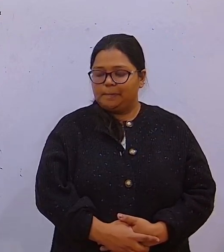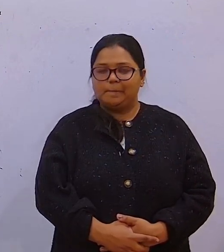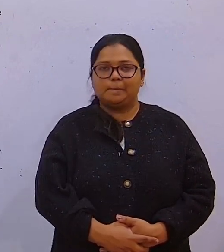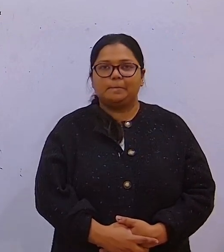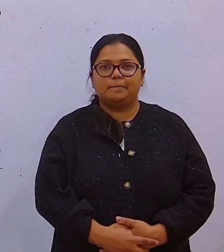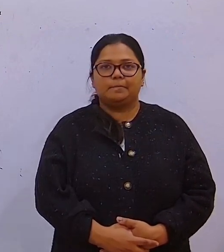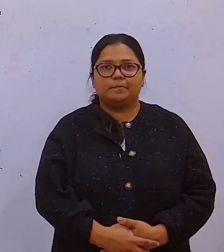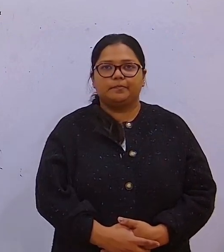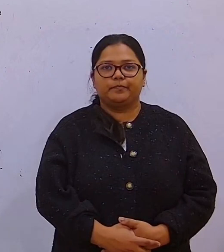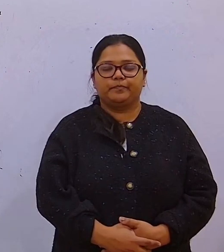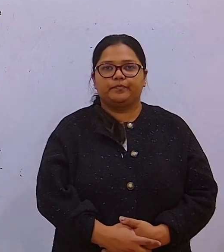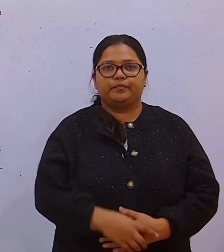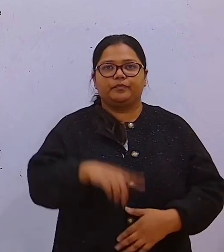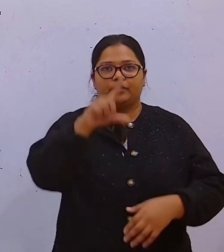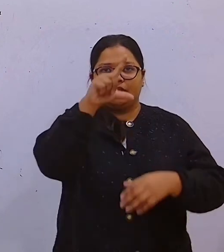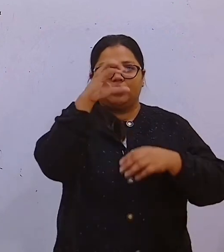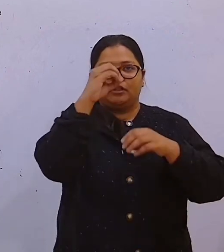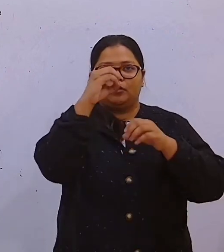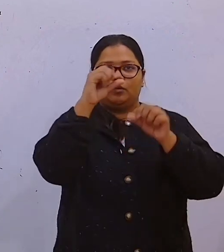लॉफ की स्पेलिंग है